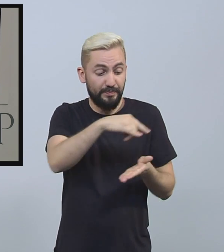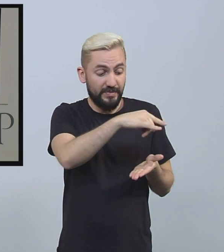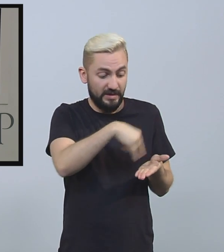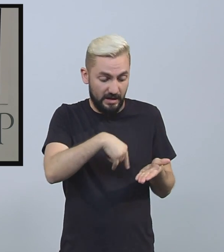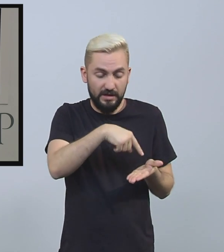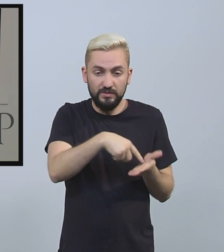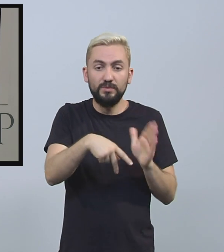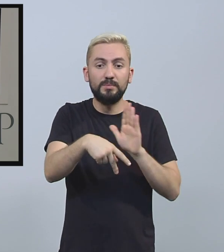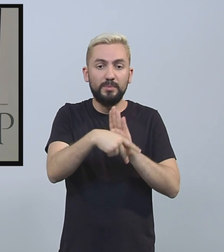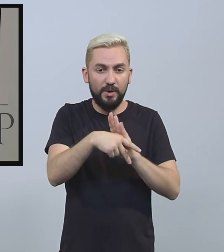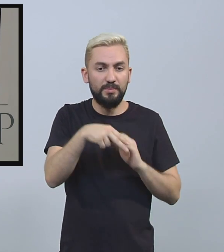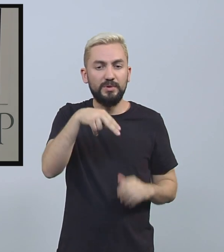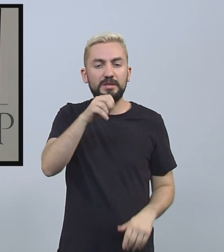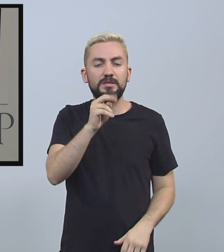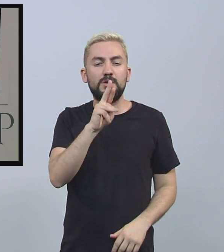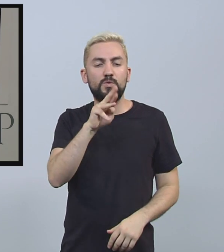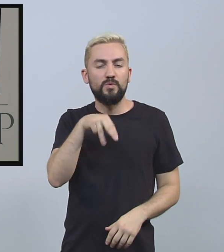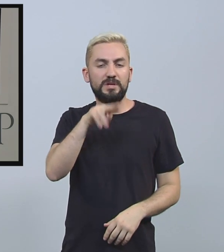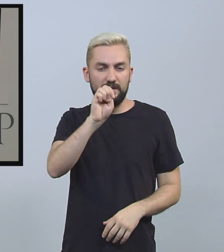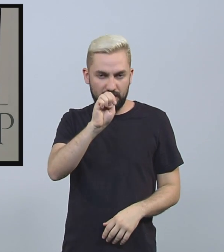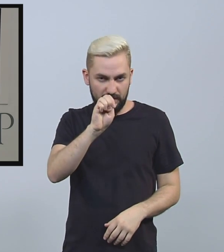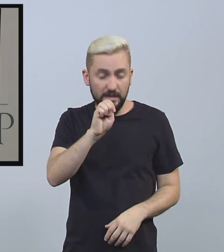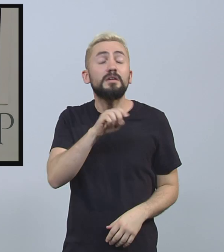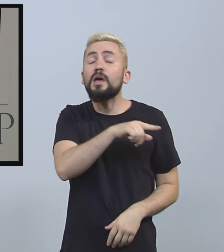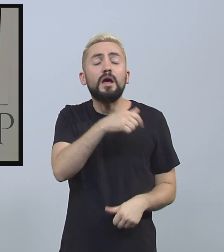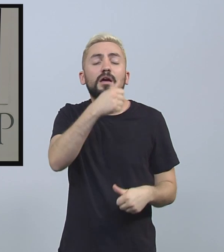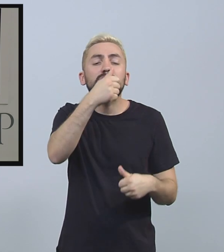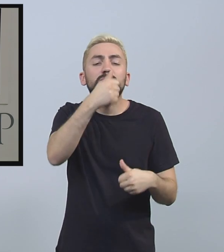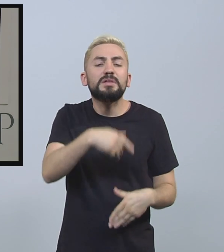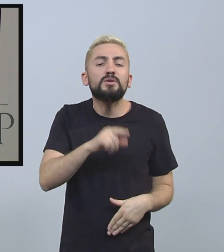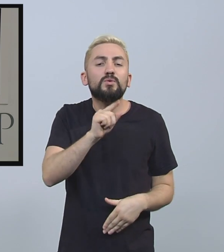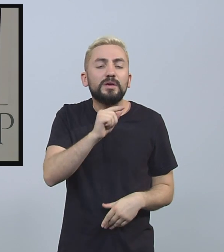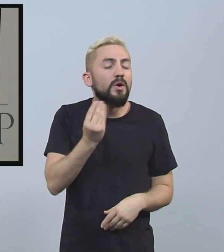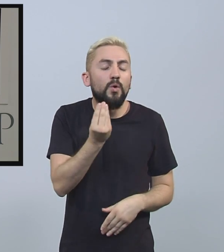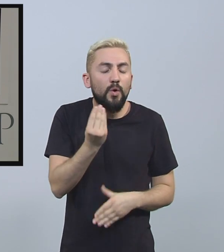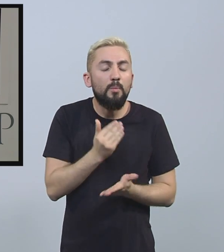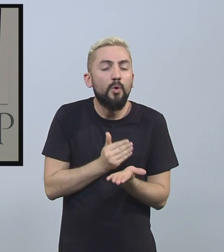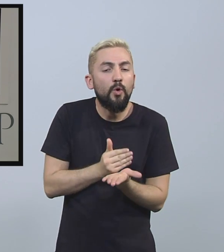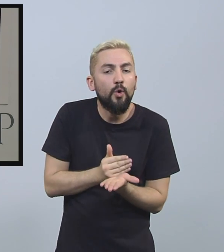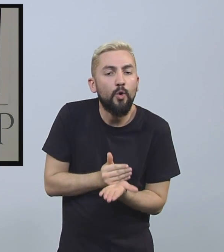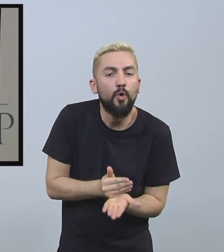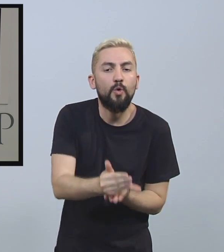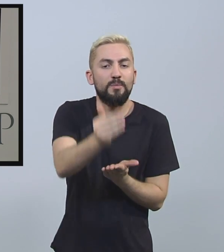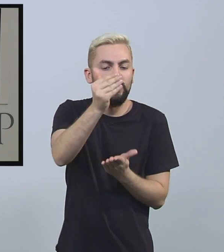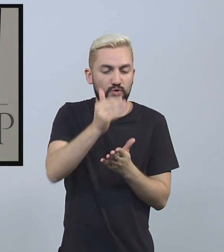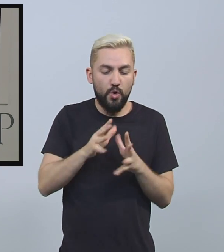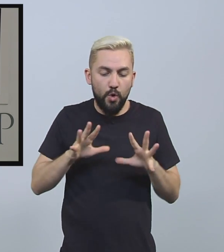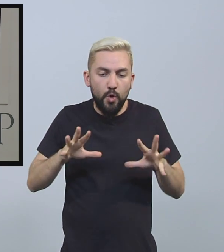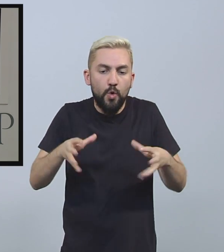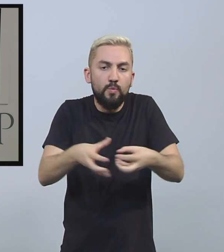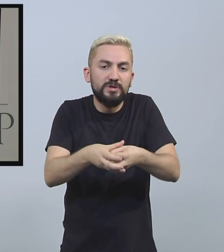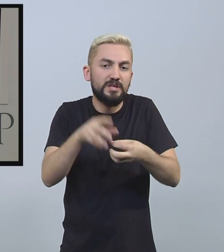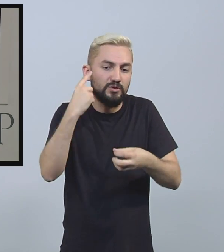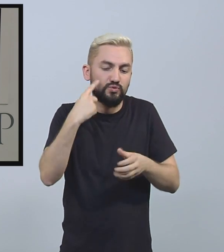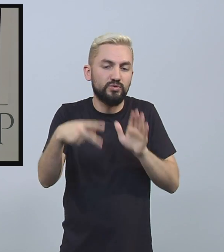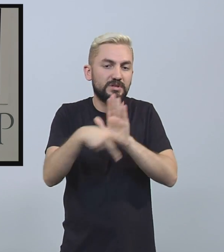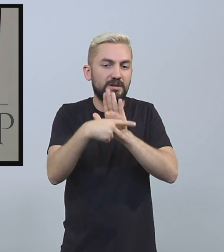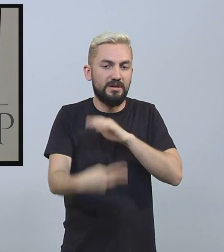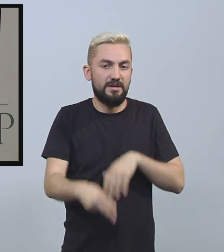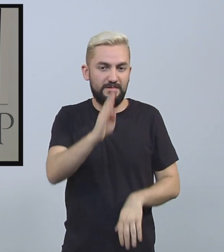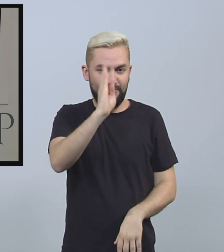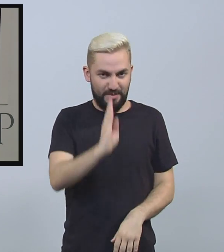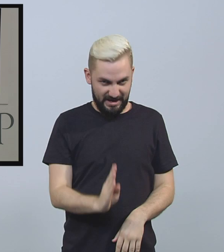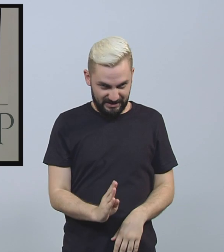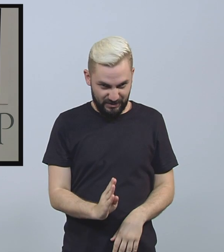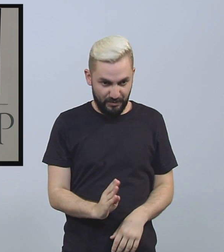Da Noreen Behrens, que descreve o nascimento, o surgimento da comunidade surda brasileira, e